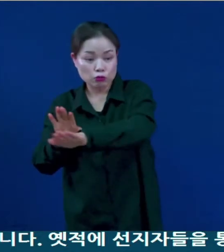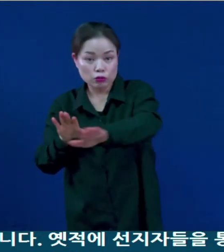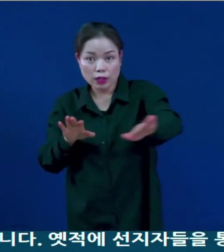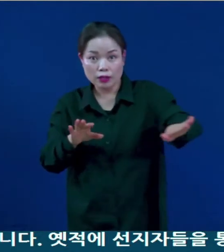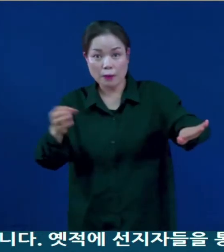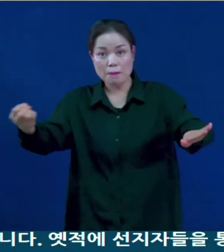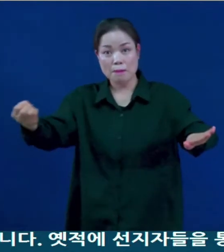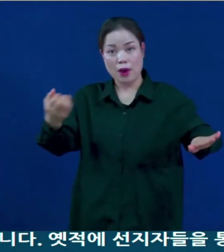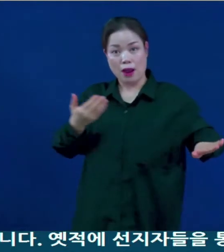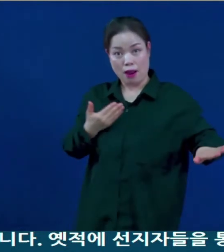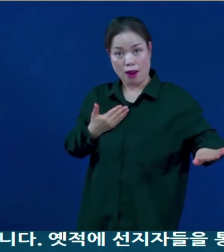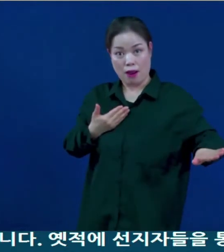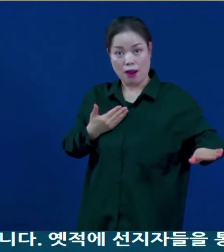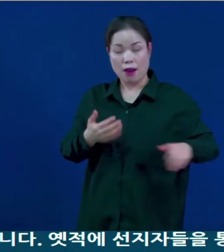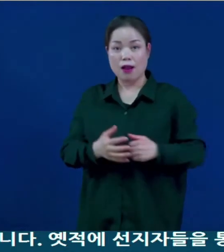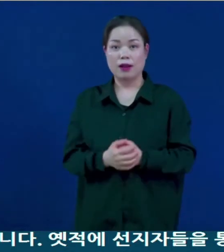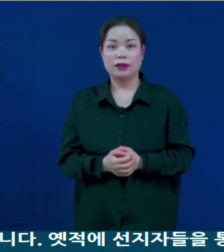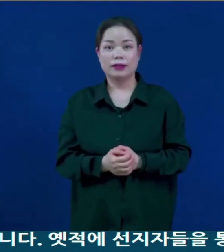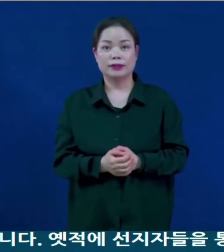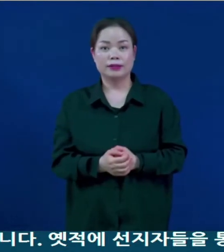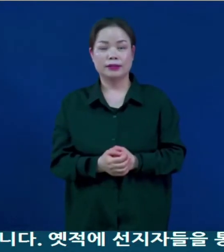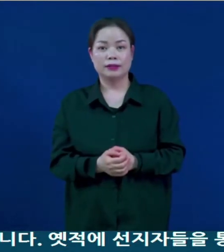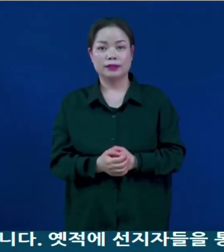우리에게 말씀하셨으니,